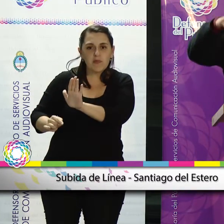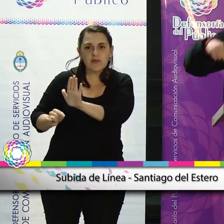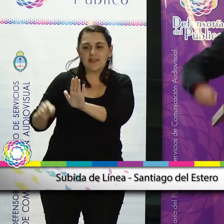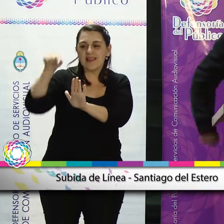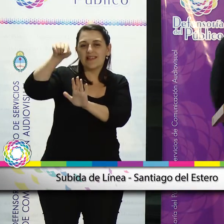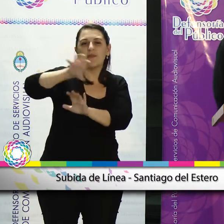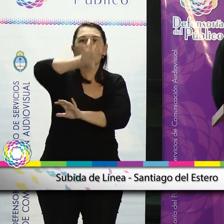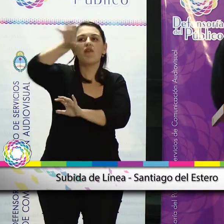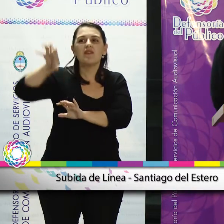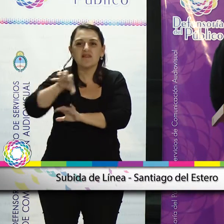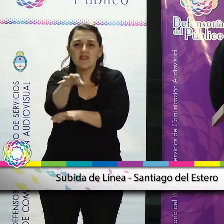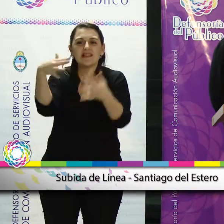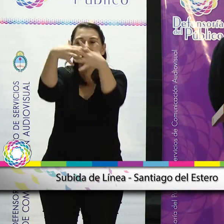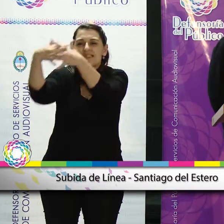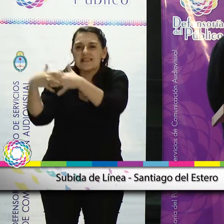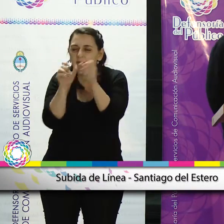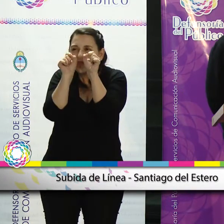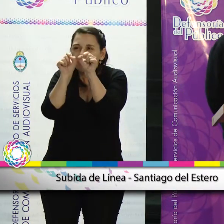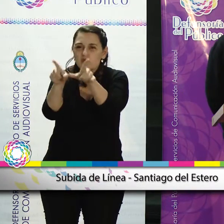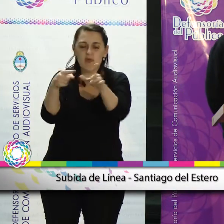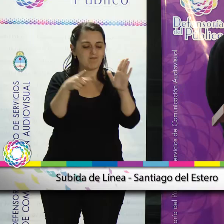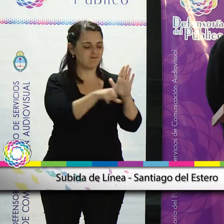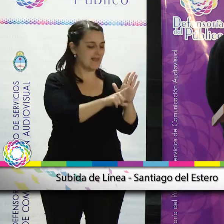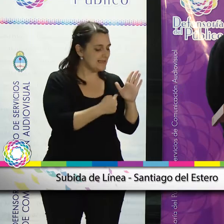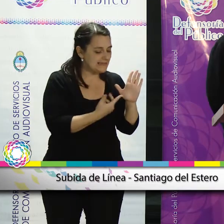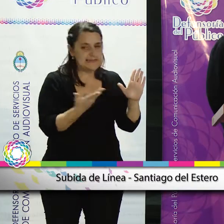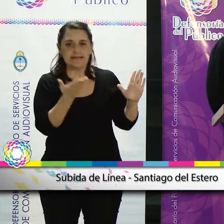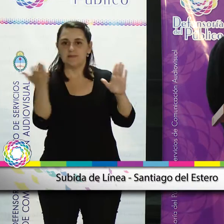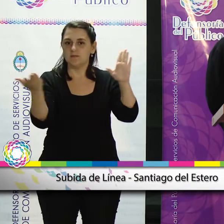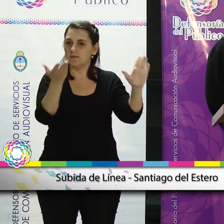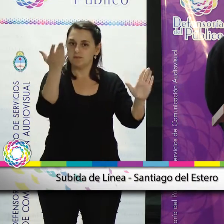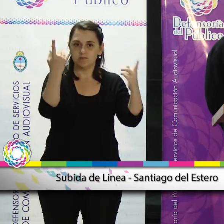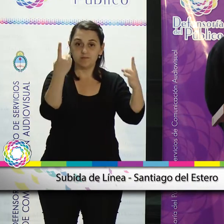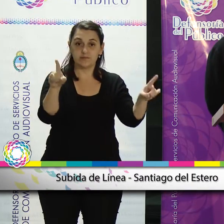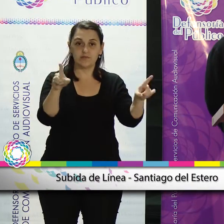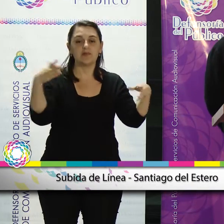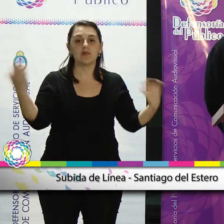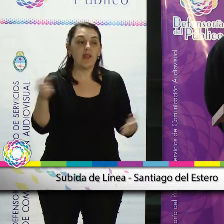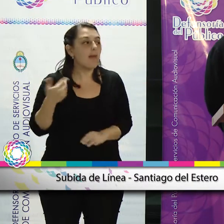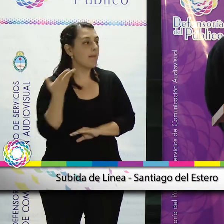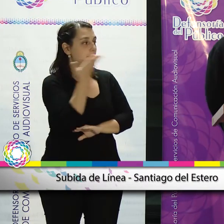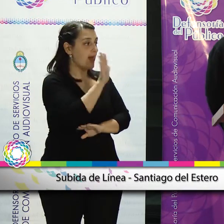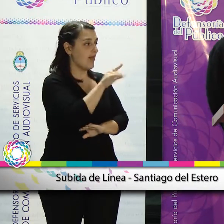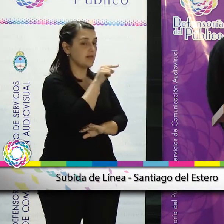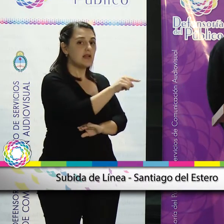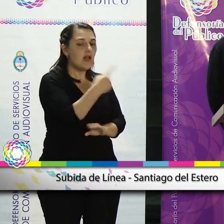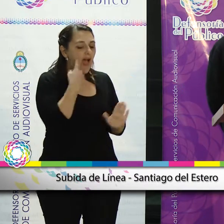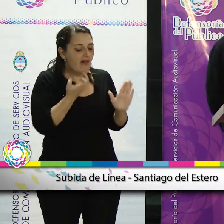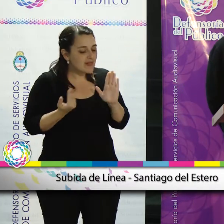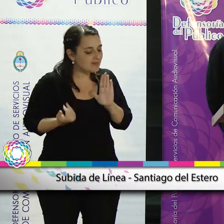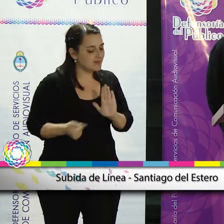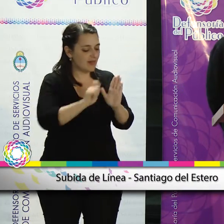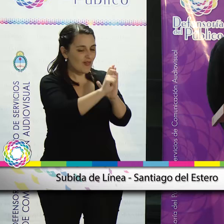sistemas son nacionales en las provincias venimos a pedir eso en primera medida a que se revise eso